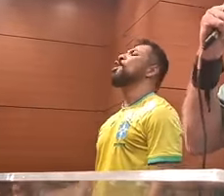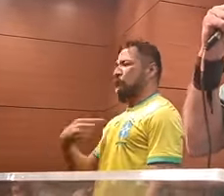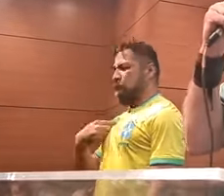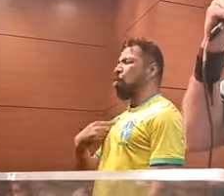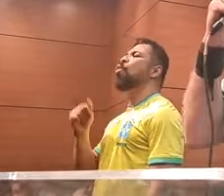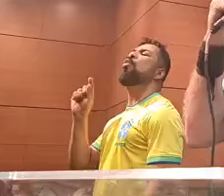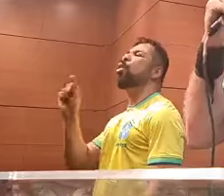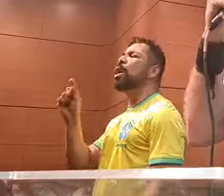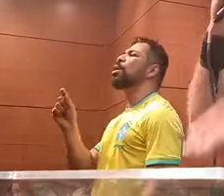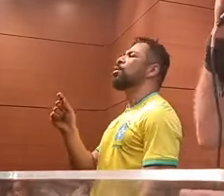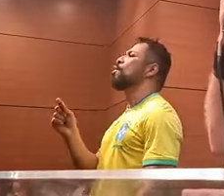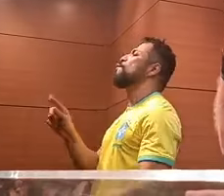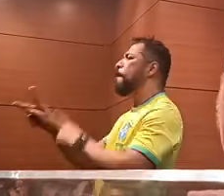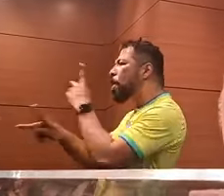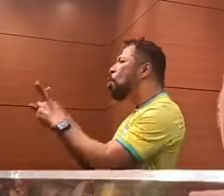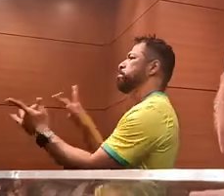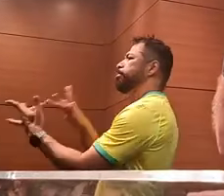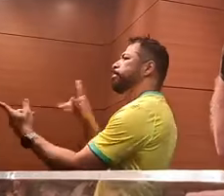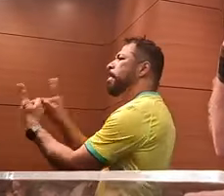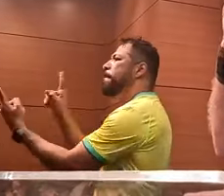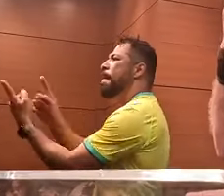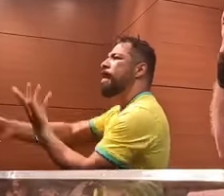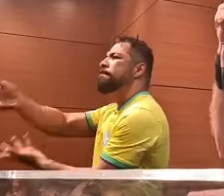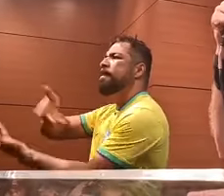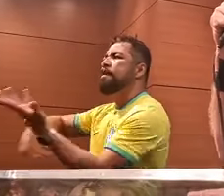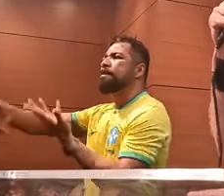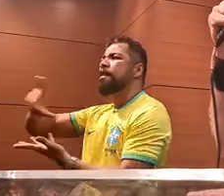Eu fiquei com o povo.